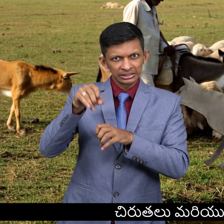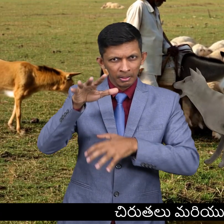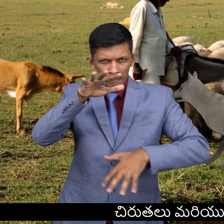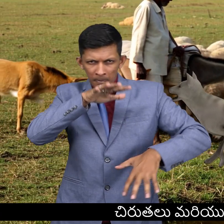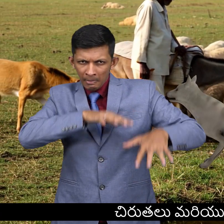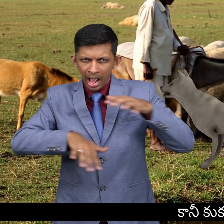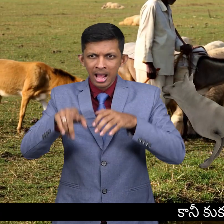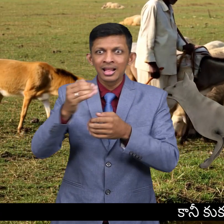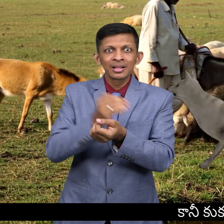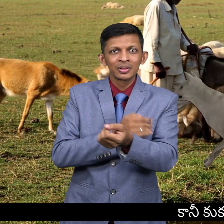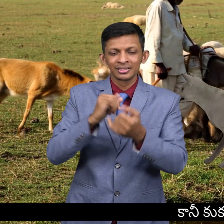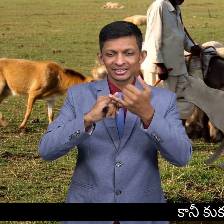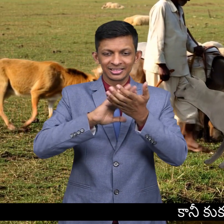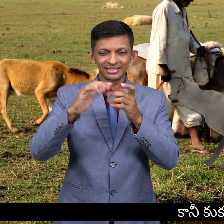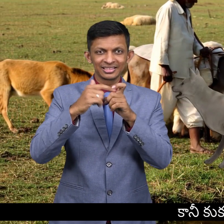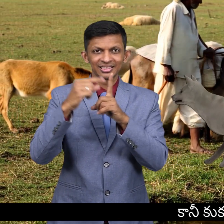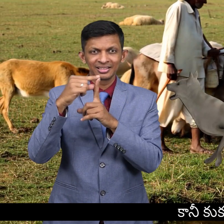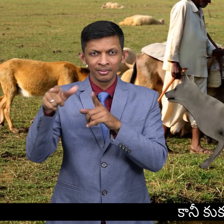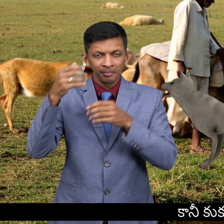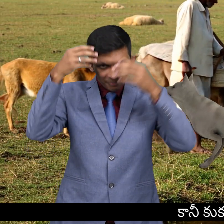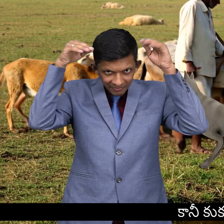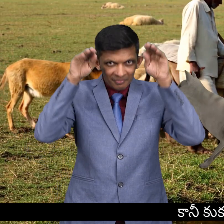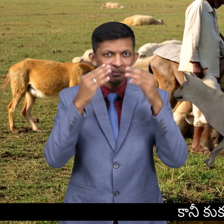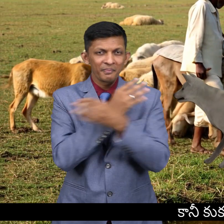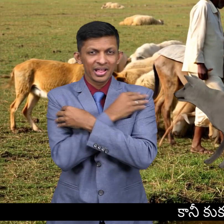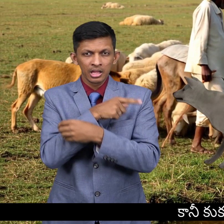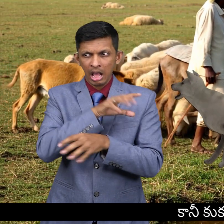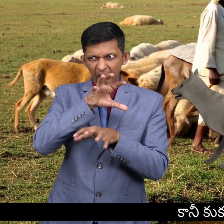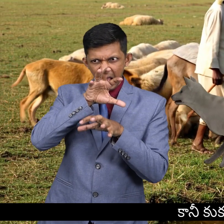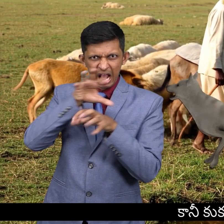దాడి చేస్తాయి, కానీ కుక్కలు వాటిని రక్షిస్తాయి.